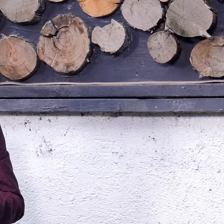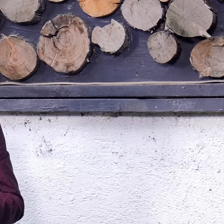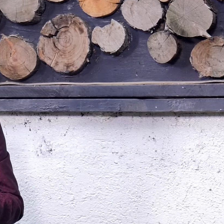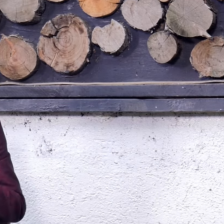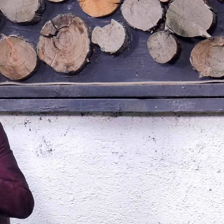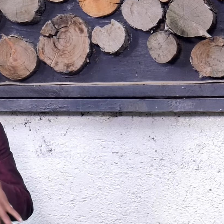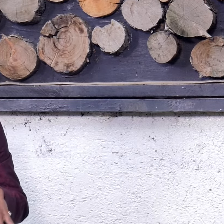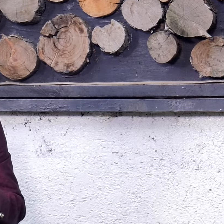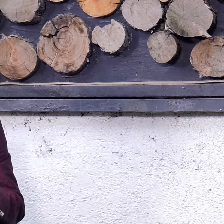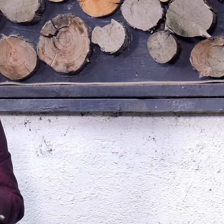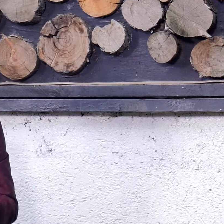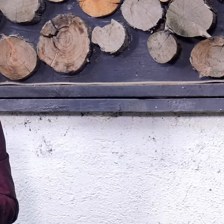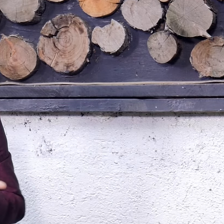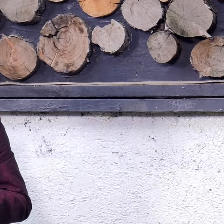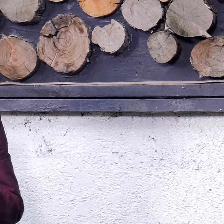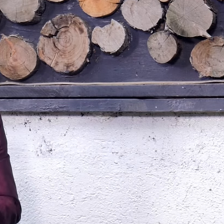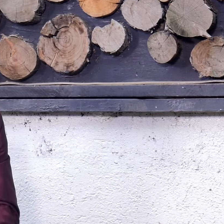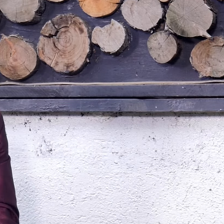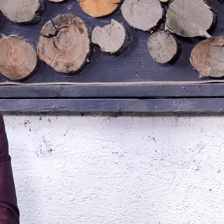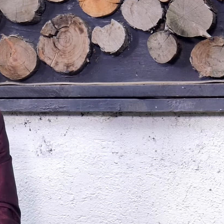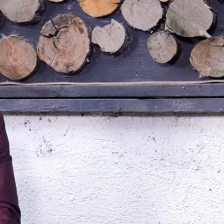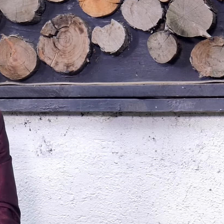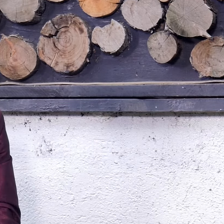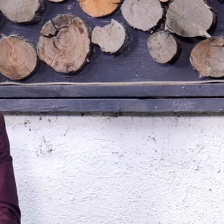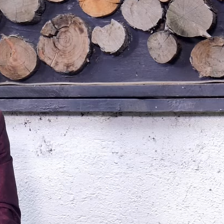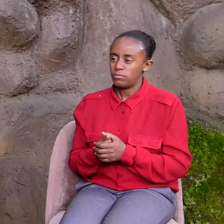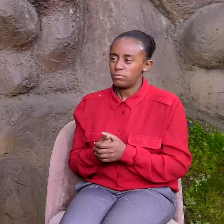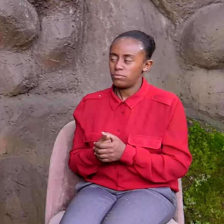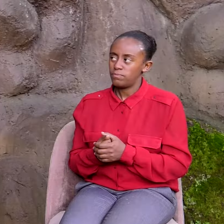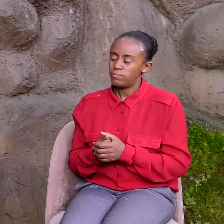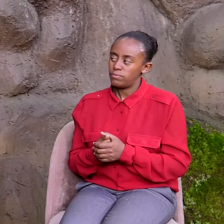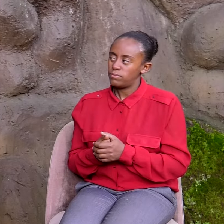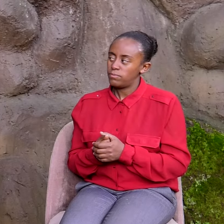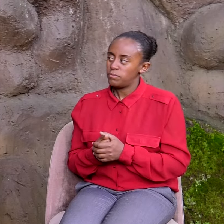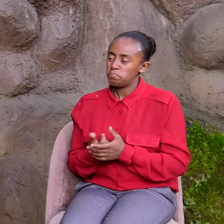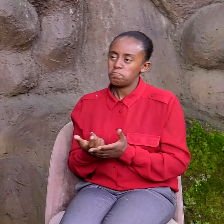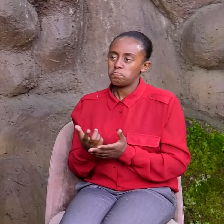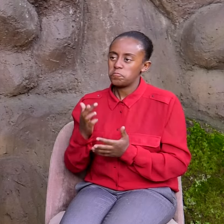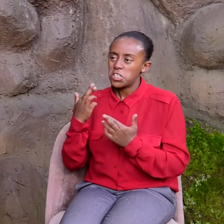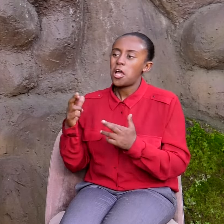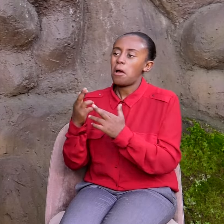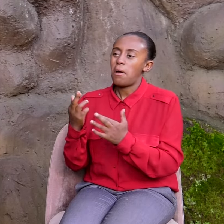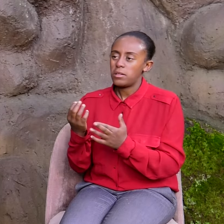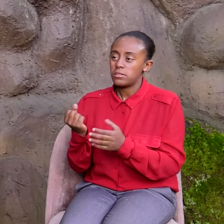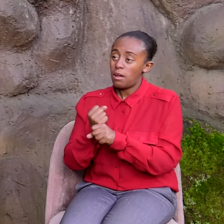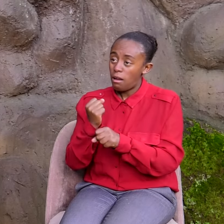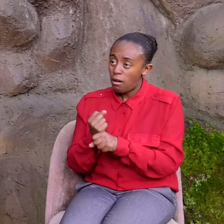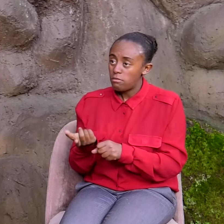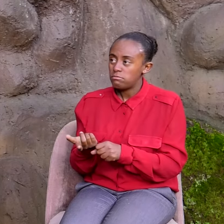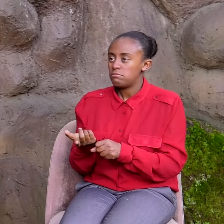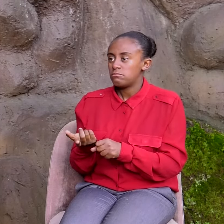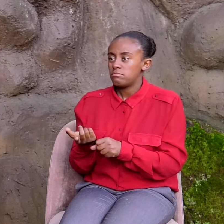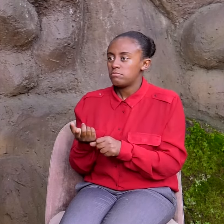ያመጡትን አውዳሚ ነገር ነው ያቀረብከው? ያው ዘገባ ሲሰራ